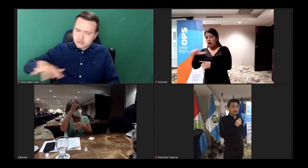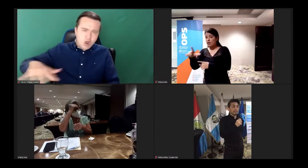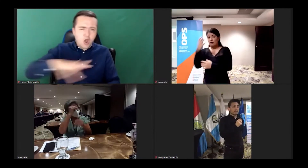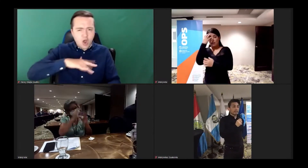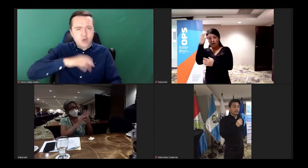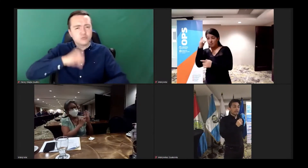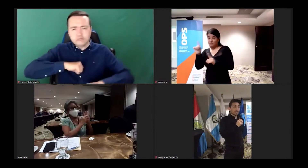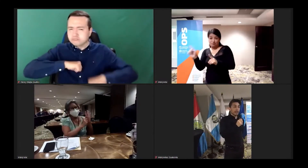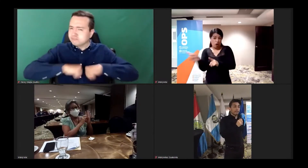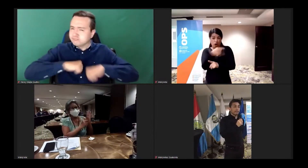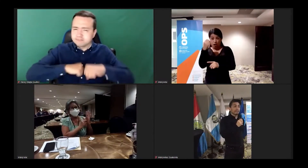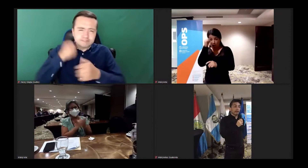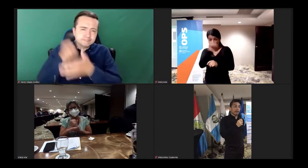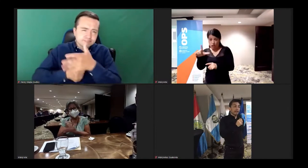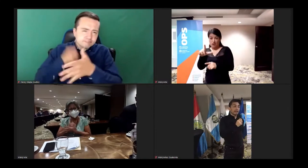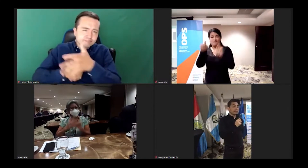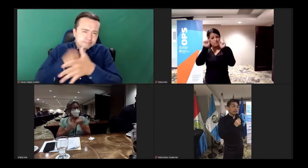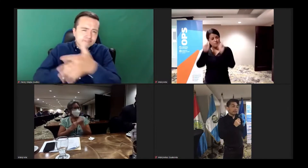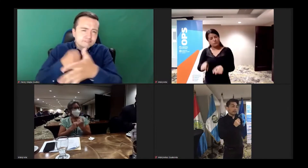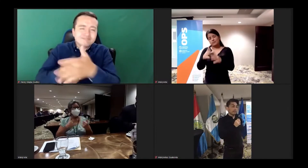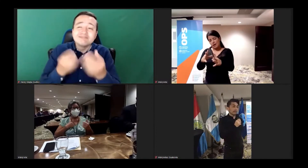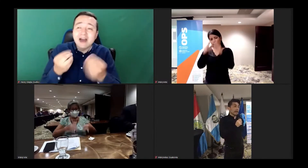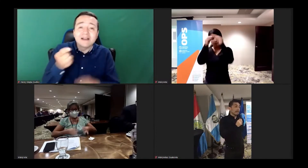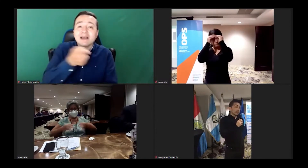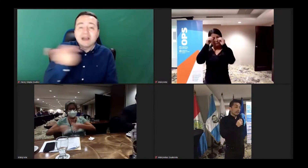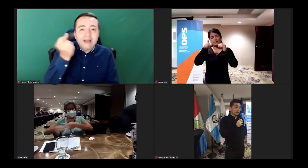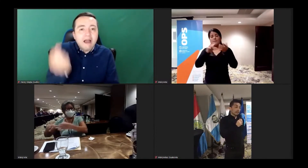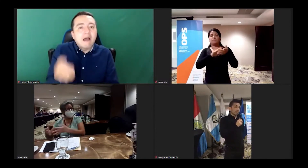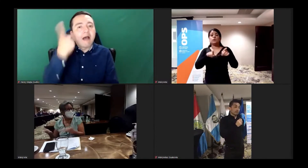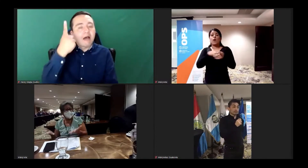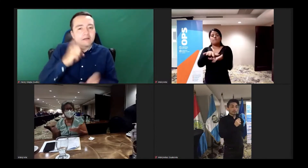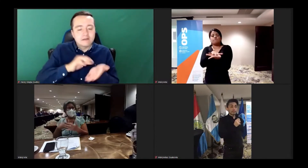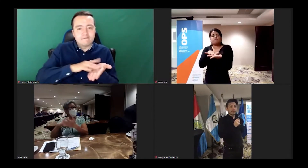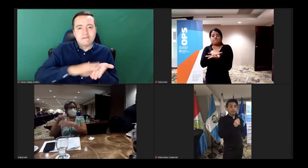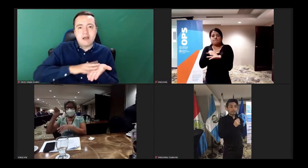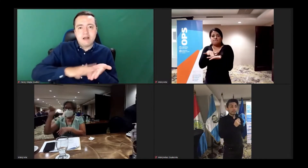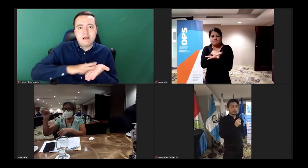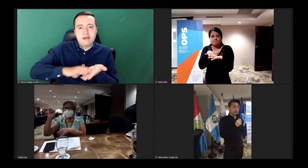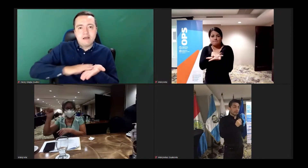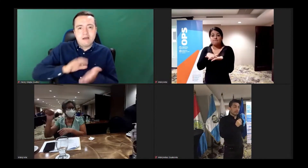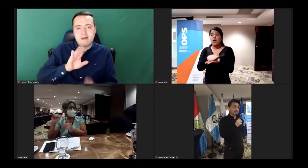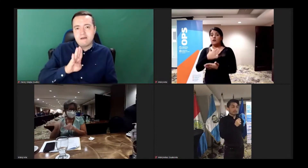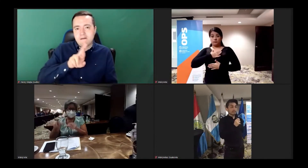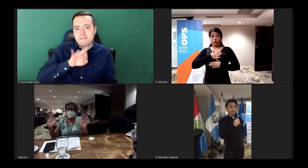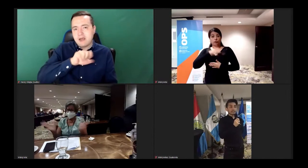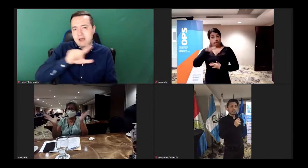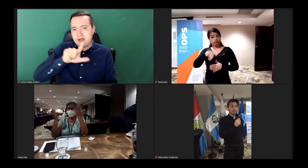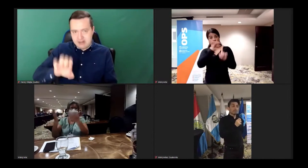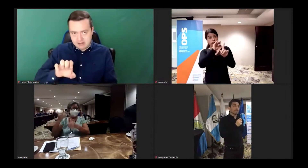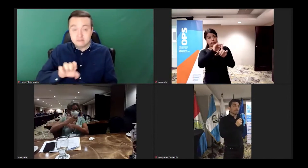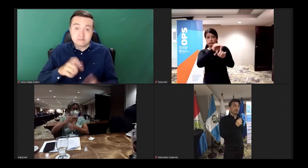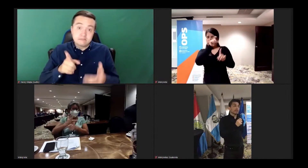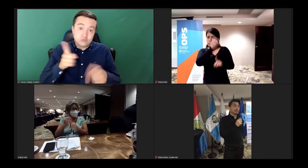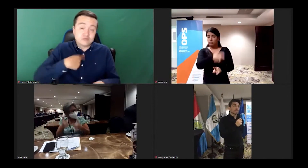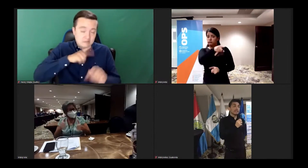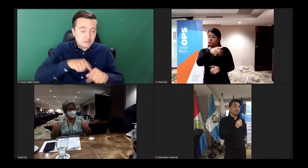que también aprendan el tema de Braille. Nosotros también luchamos porque aprendan lengua de señas. Los gobiernos